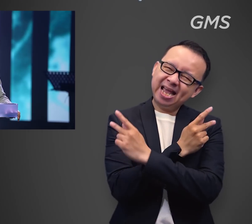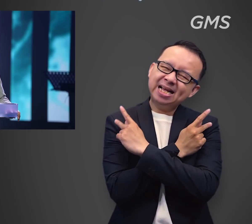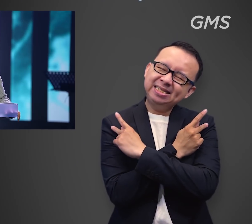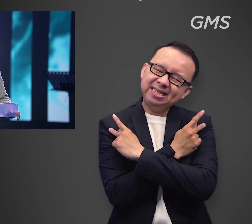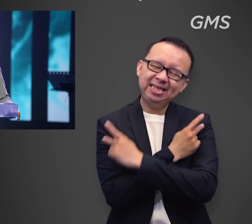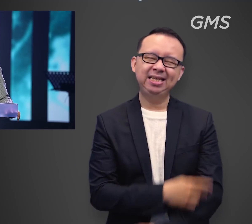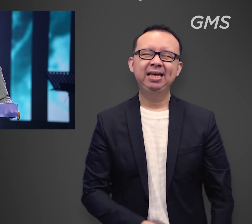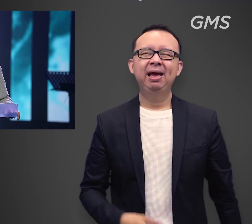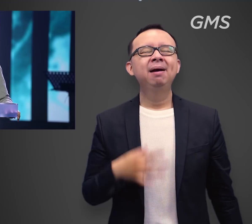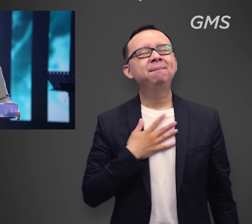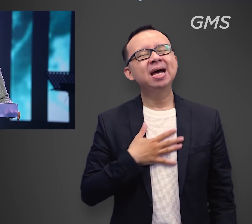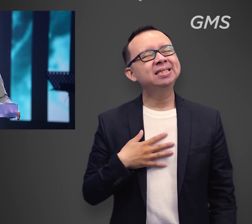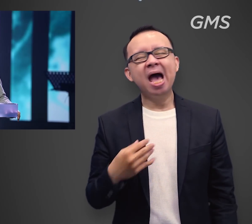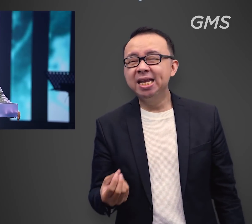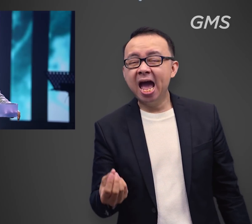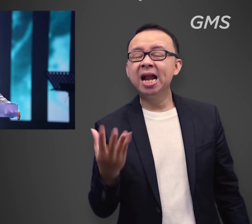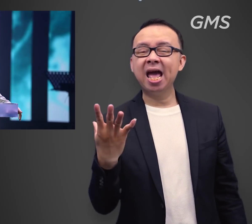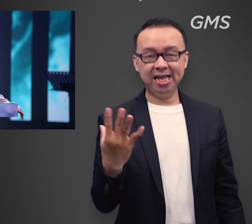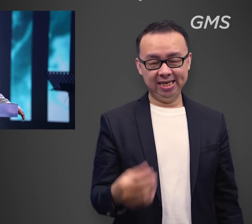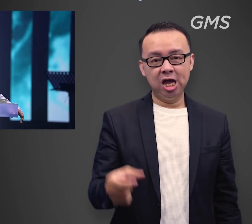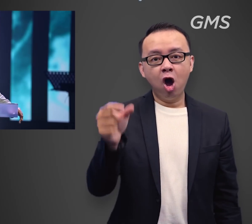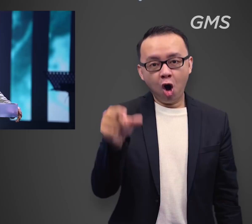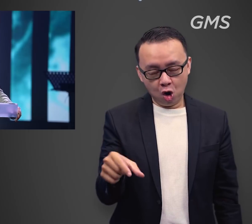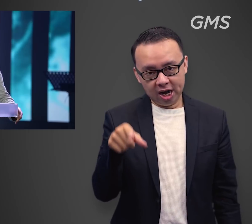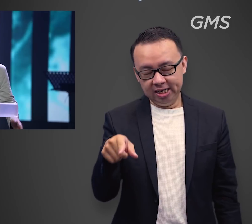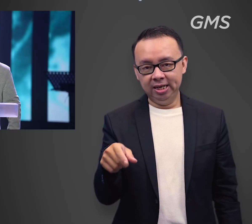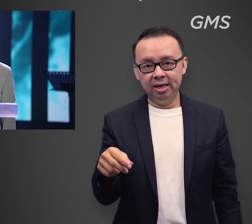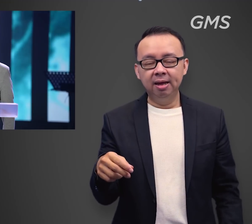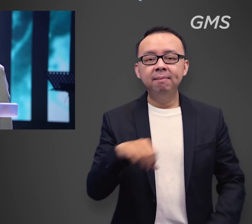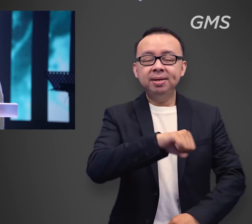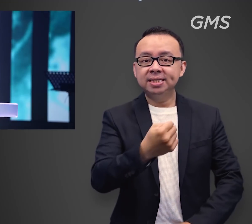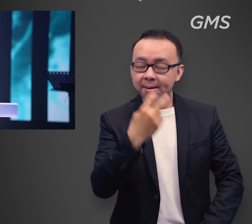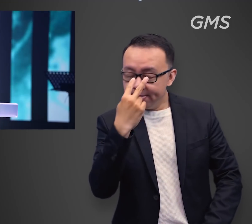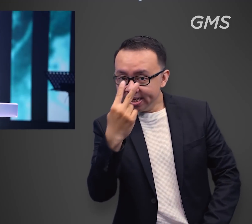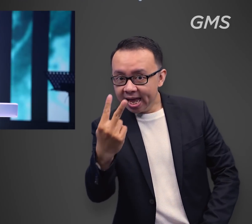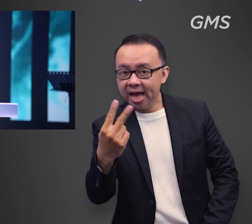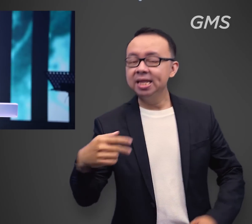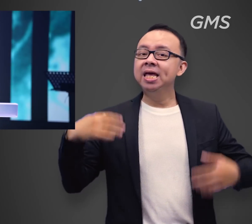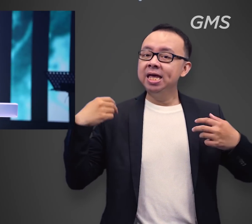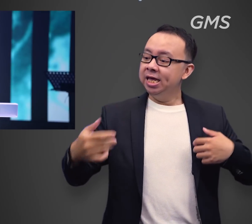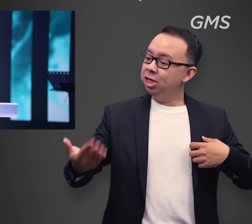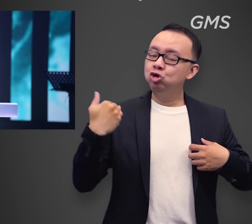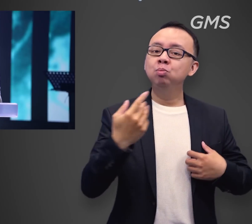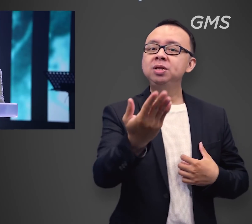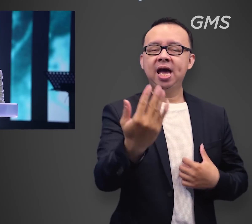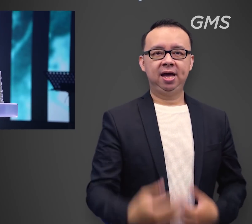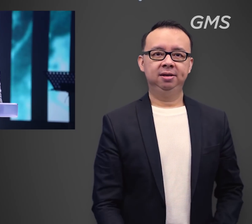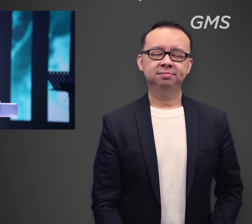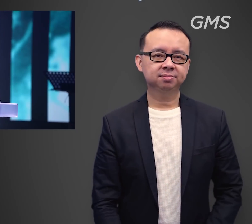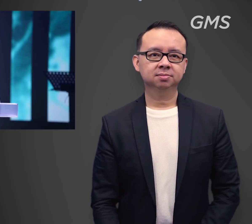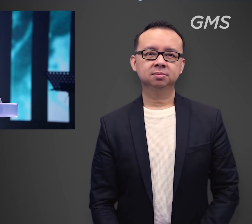perasaan dihargai. Maka orang ini akan menemukan potensi hidupnya. Berapa banyak ketika kita ini cuma